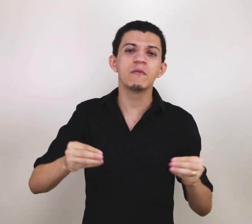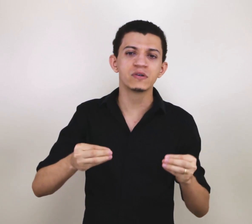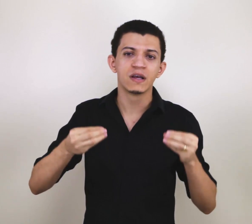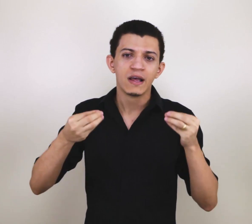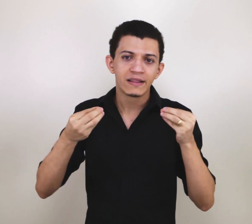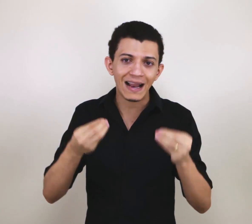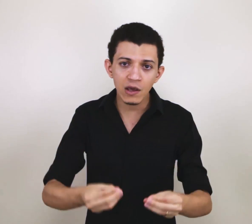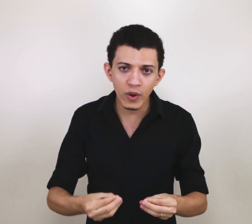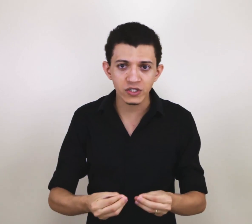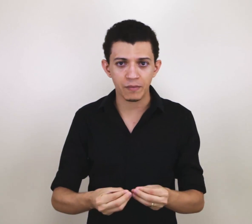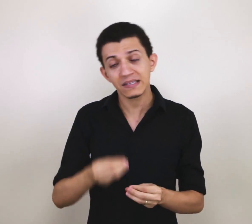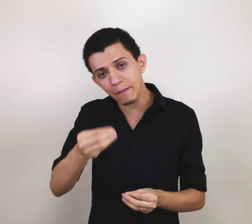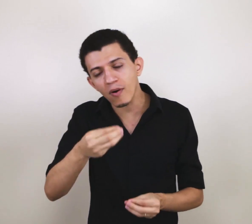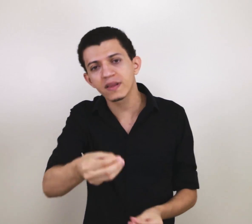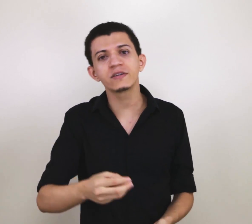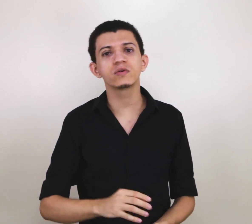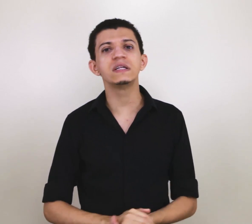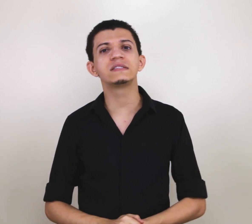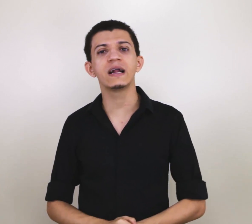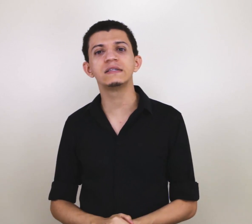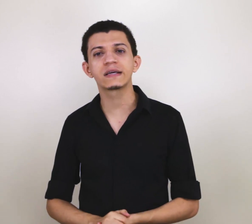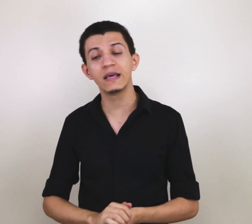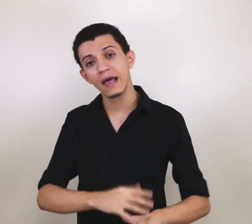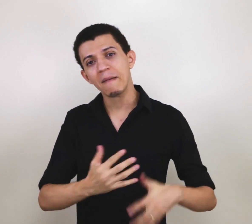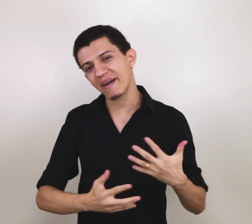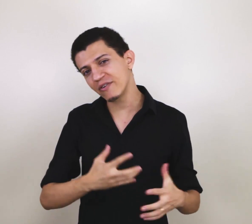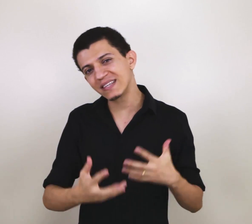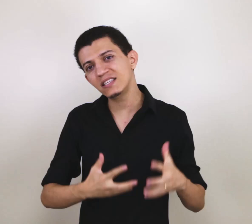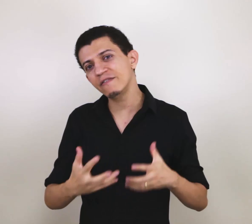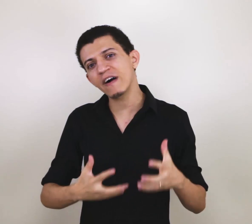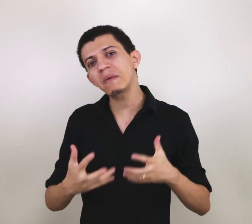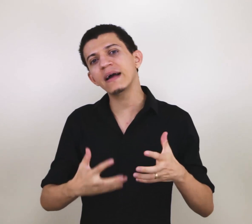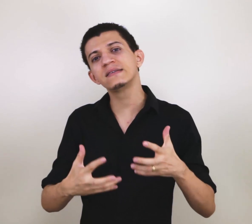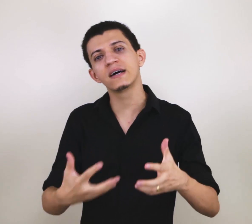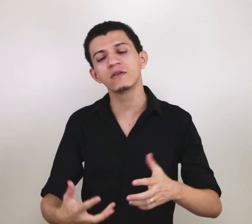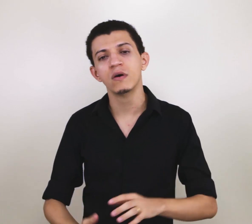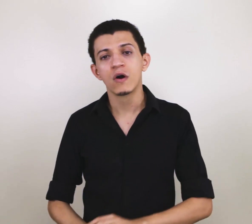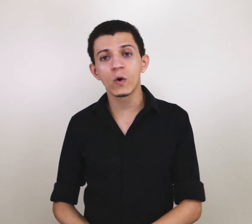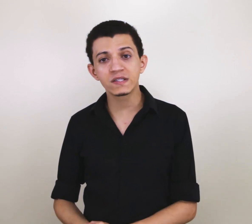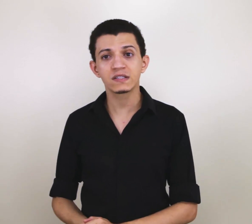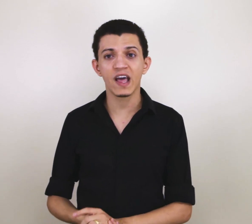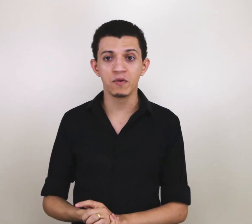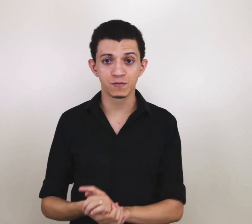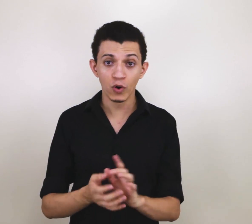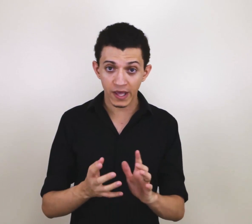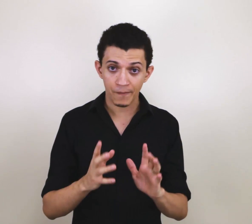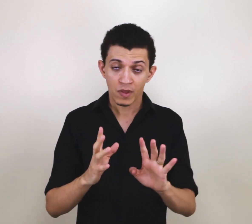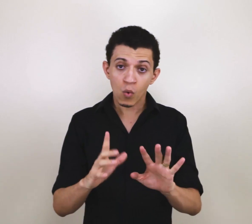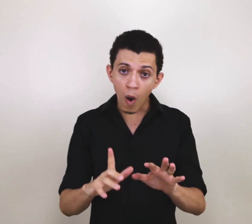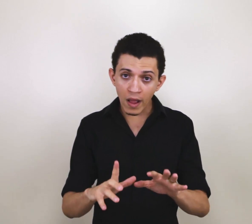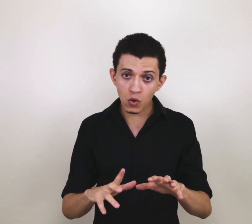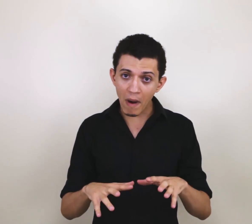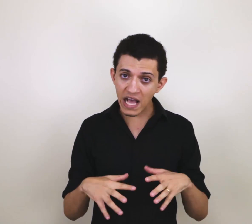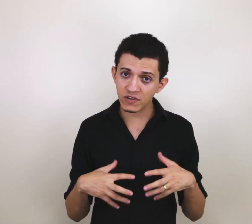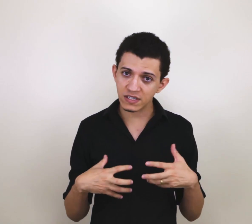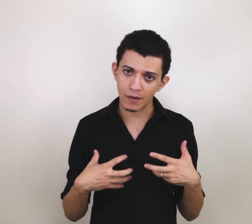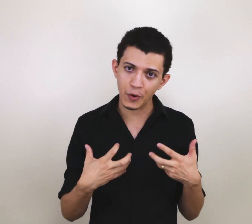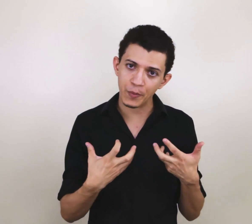termos da linguística, mas é importante eu utilizar eles aqui para você ir se familiarizando com esses termos. Por quê? Quanto mais você se apropriar